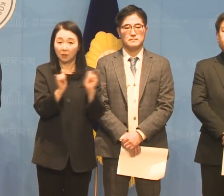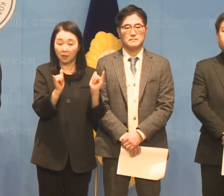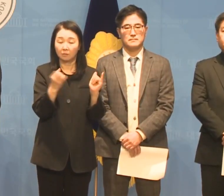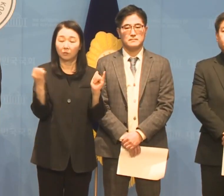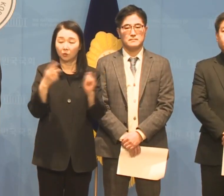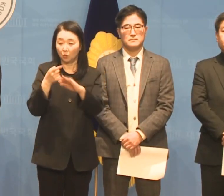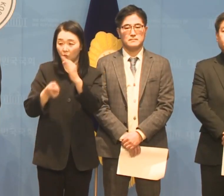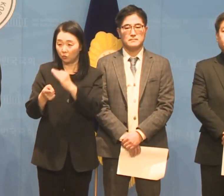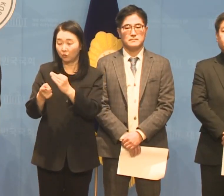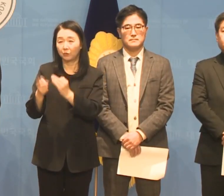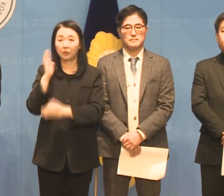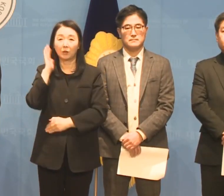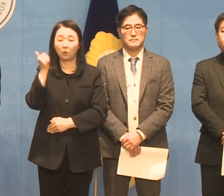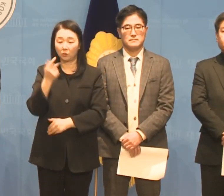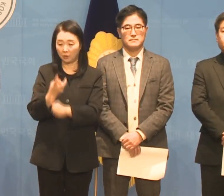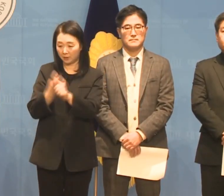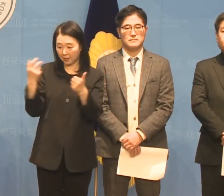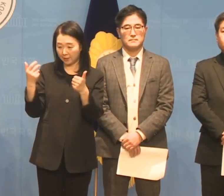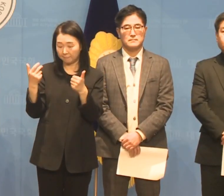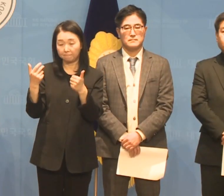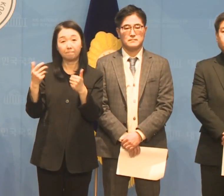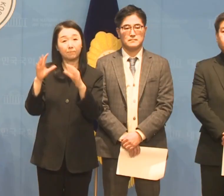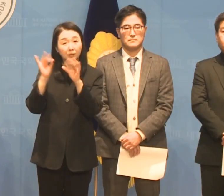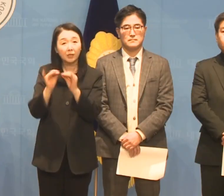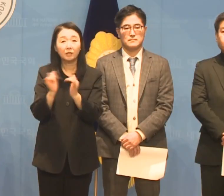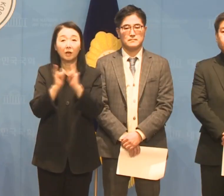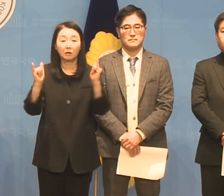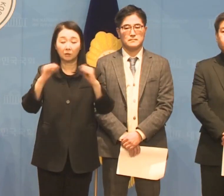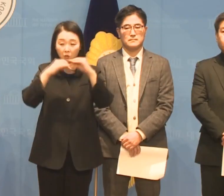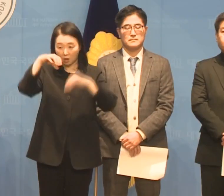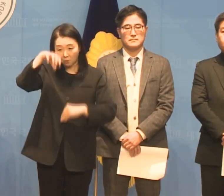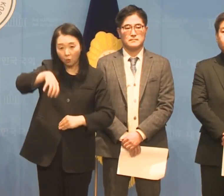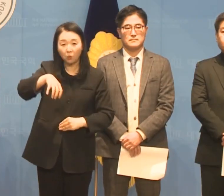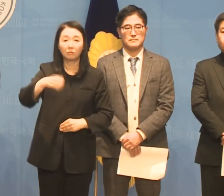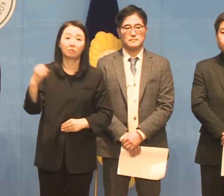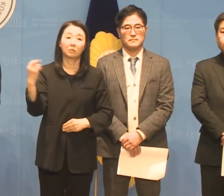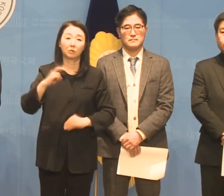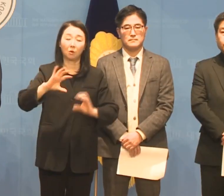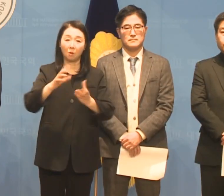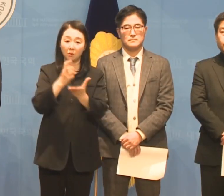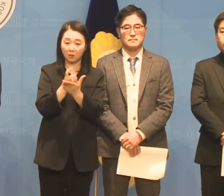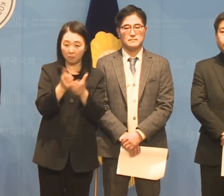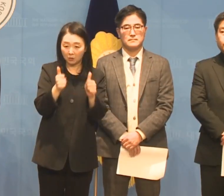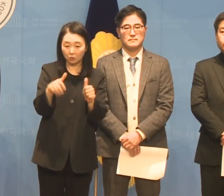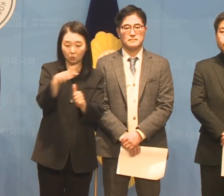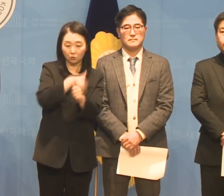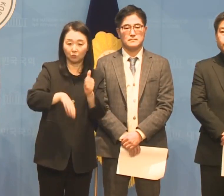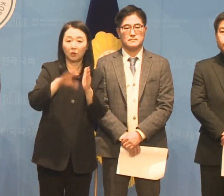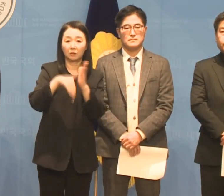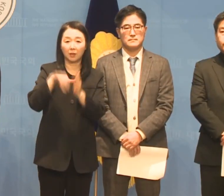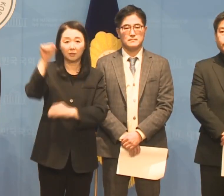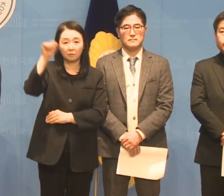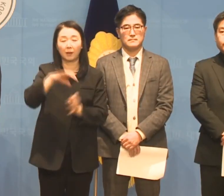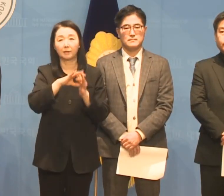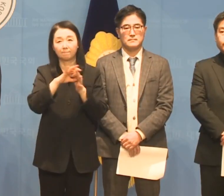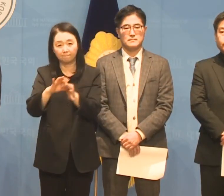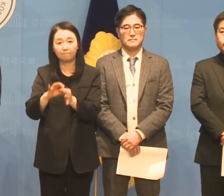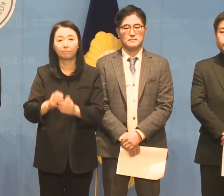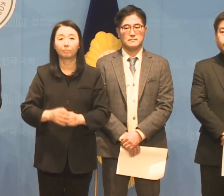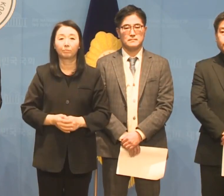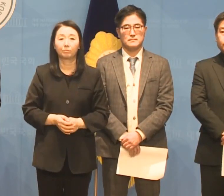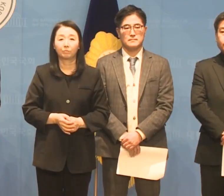윤석열 대통령의 탄핵을 찬성하는 분들이 광화문에 그리고 헌법재판소 주변에서 집회를 개시할